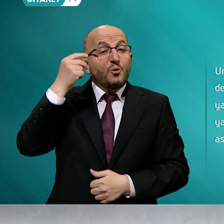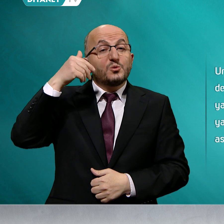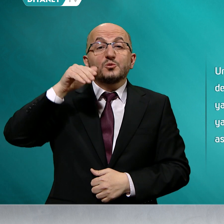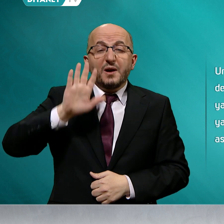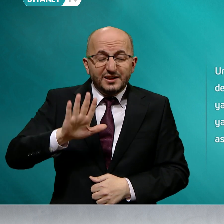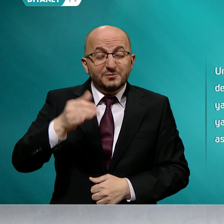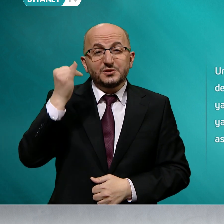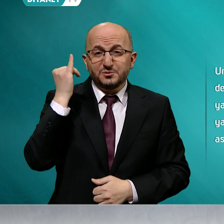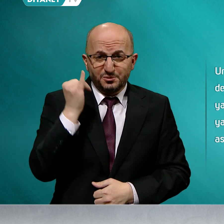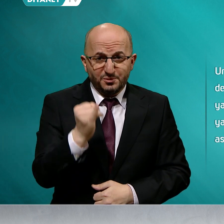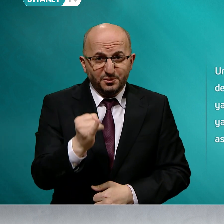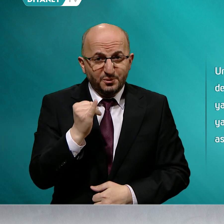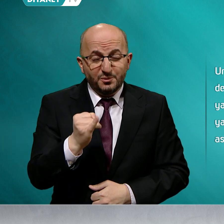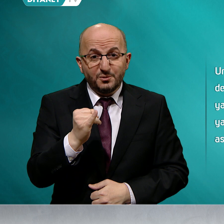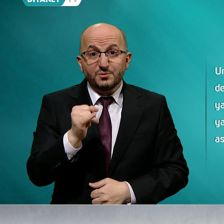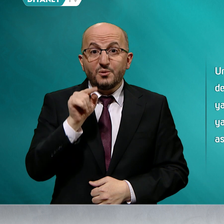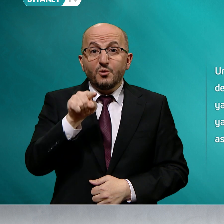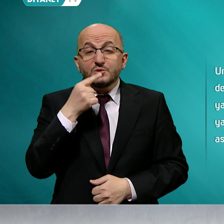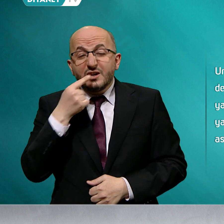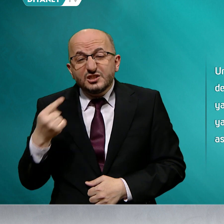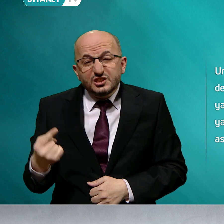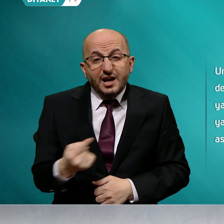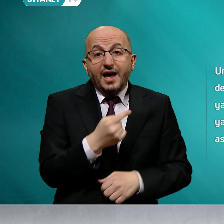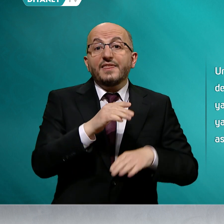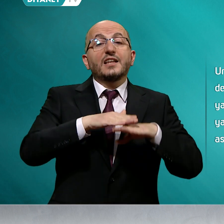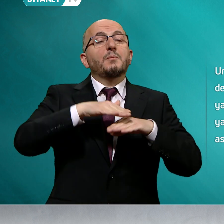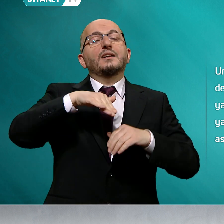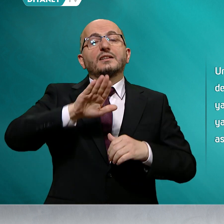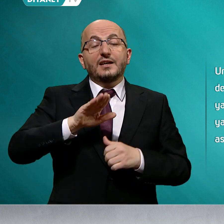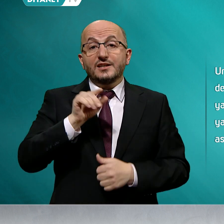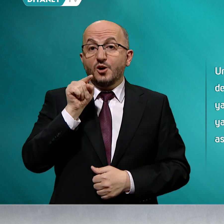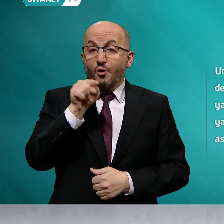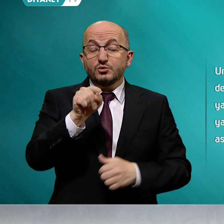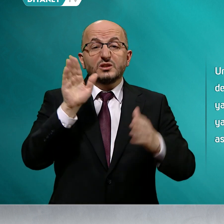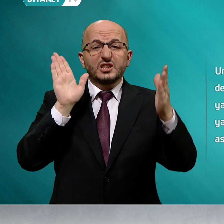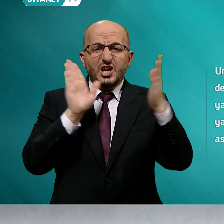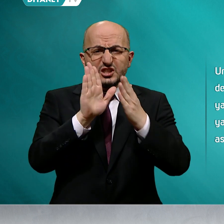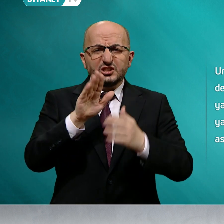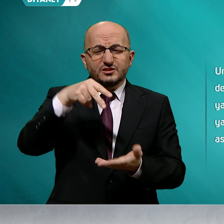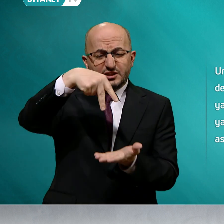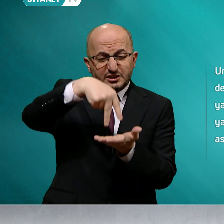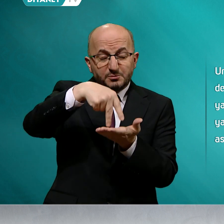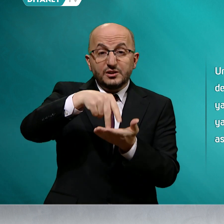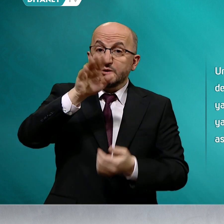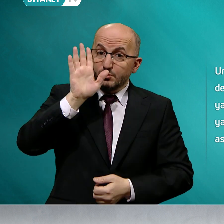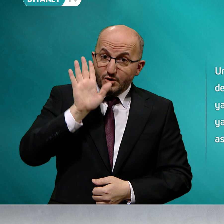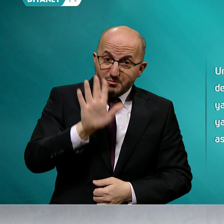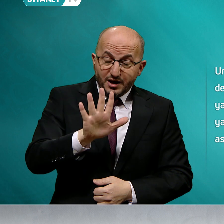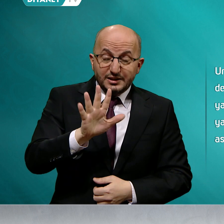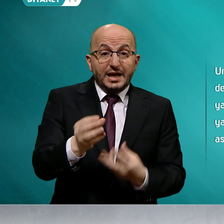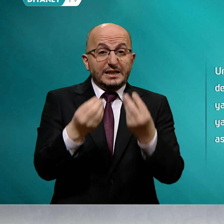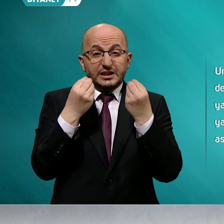Unutmayalım ki kötülük ondan şikayet etmekle değil, onun karşısında dimdik